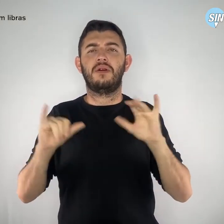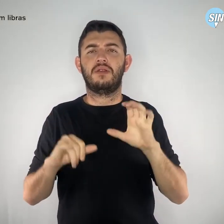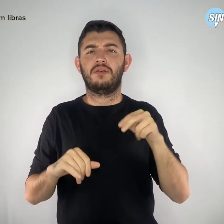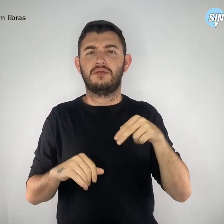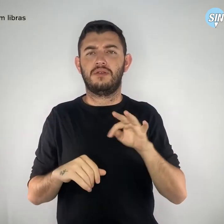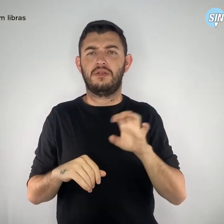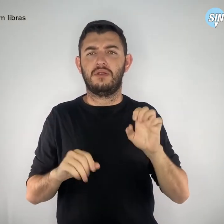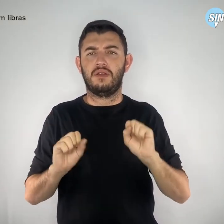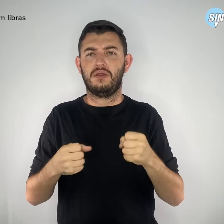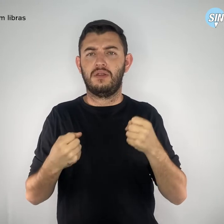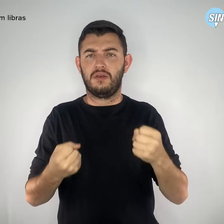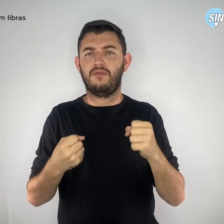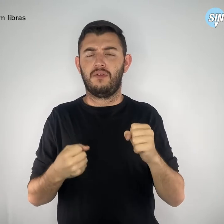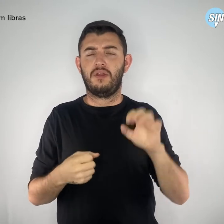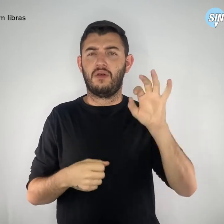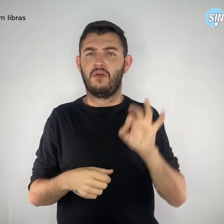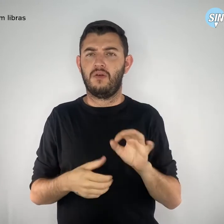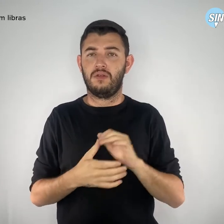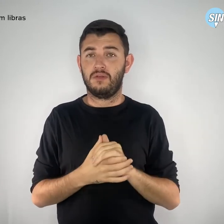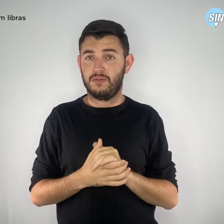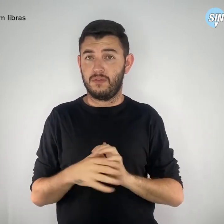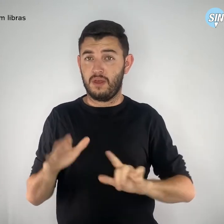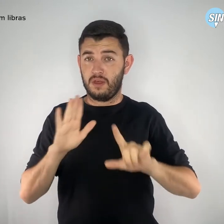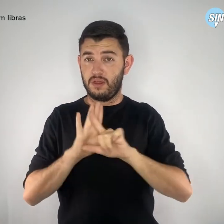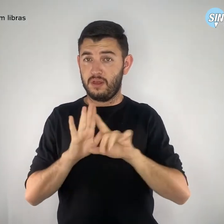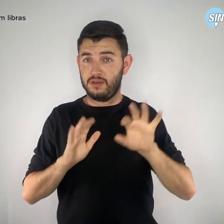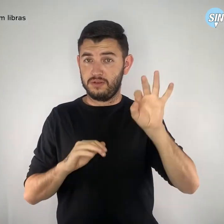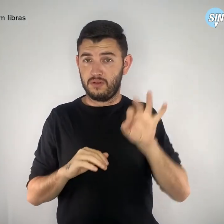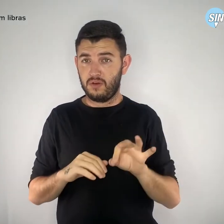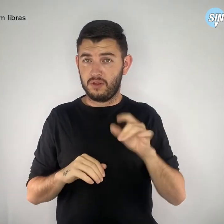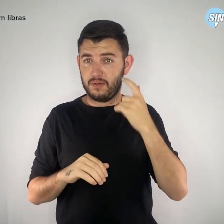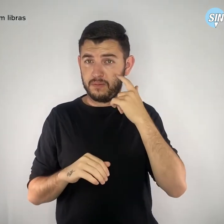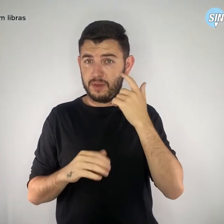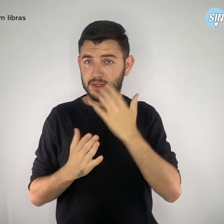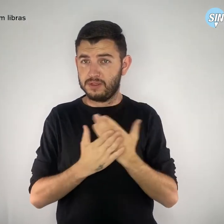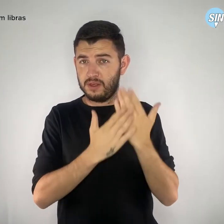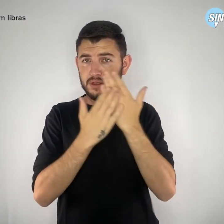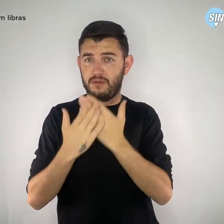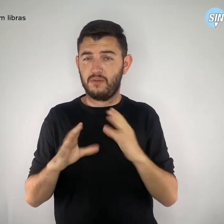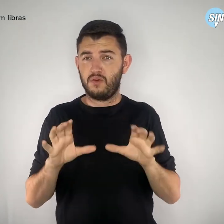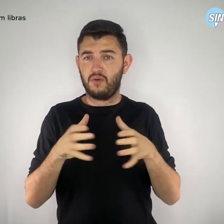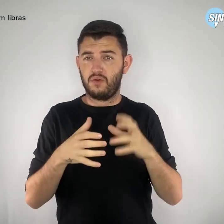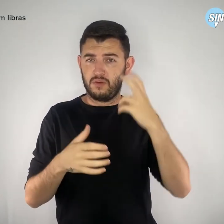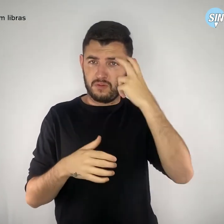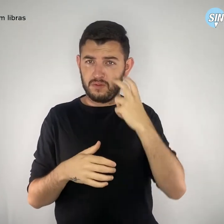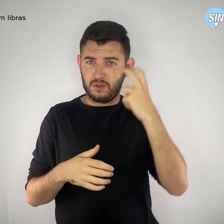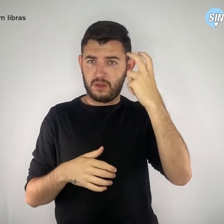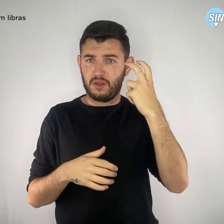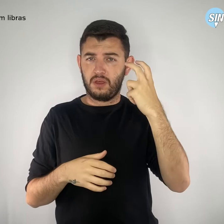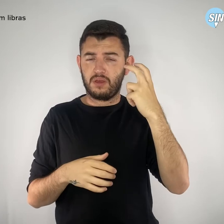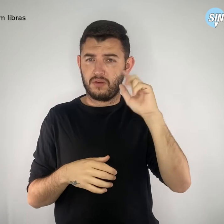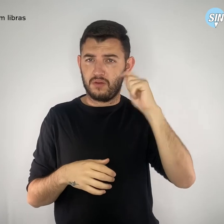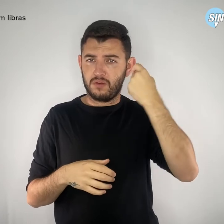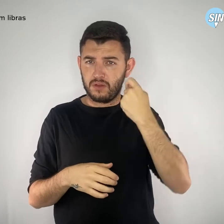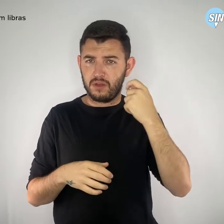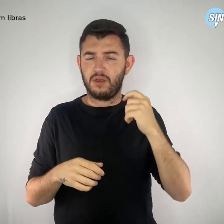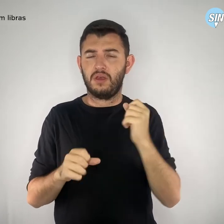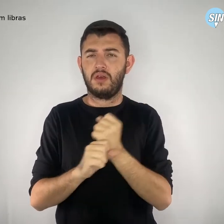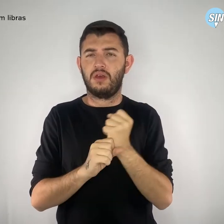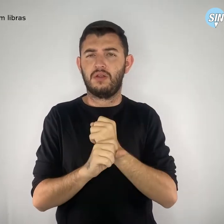cotas, pensada por intelectuais negros e após anos de luta do movimento negro brasileiro,